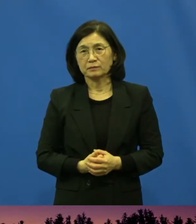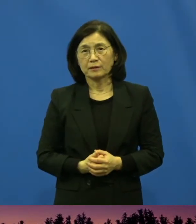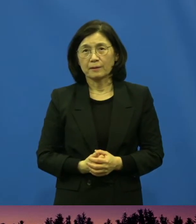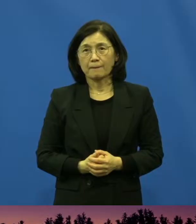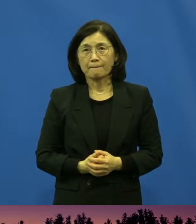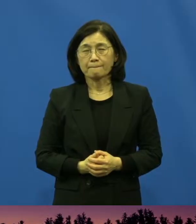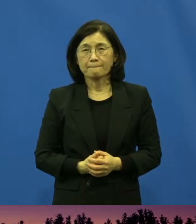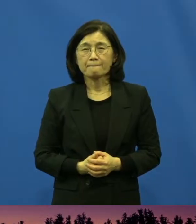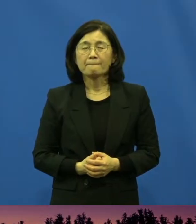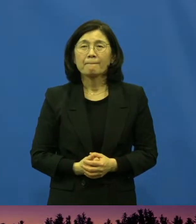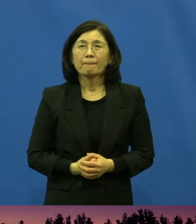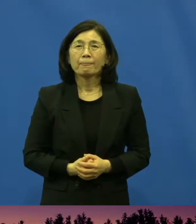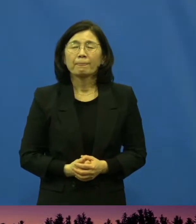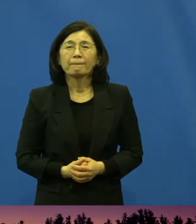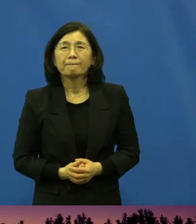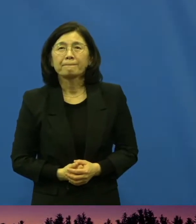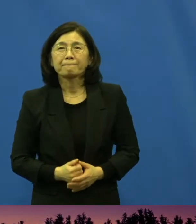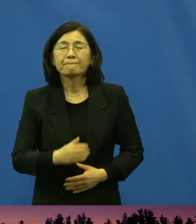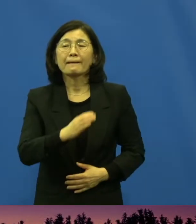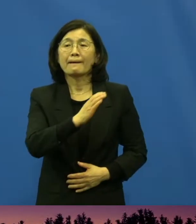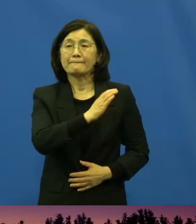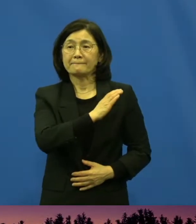반역과 불순종이에요.